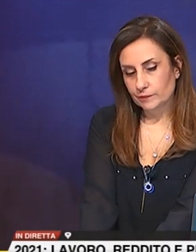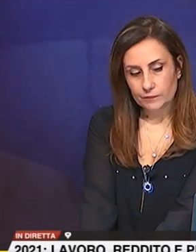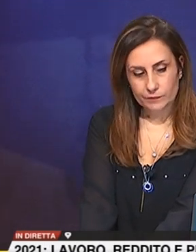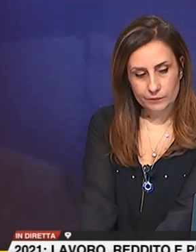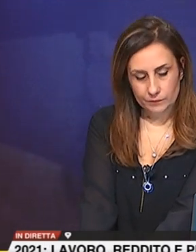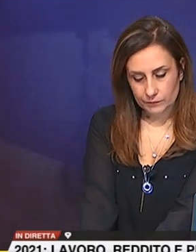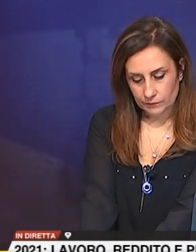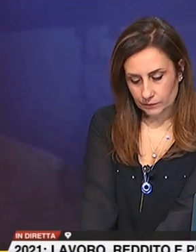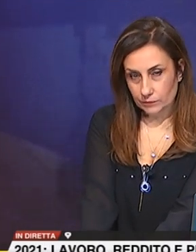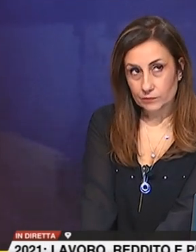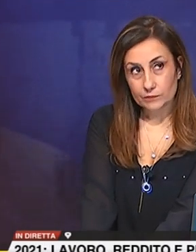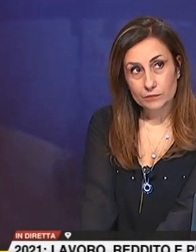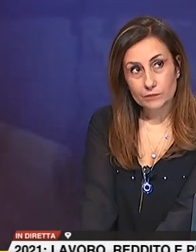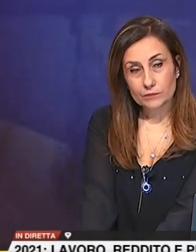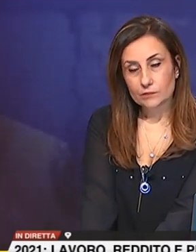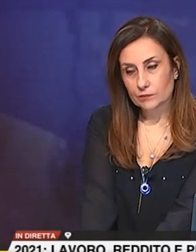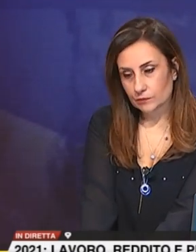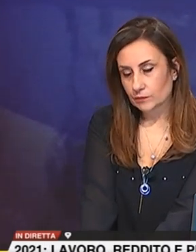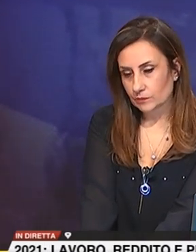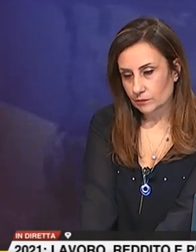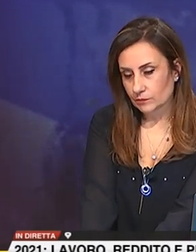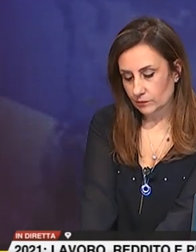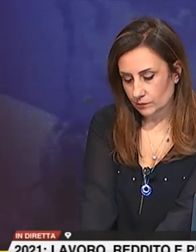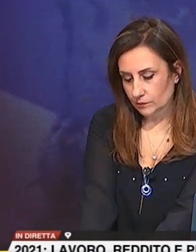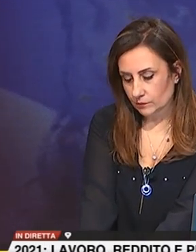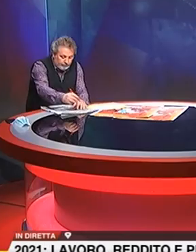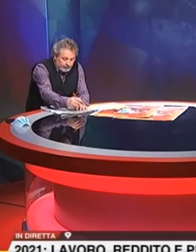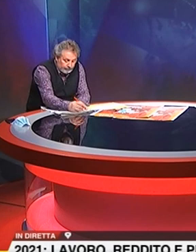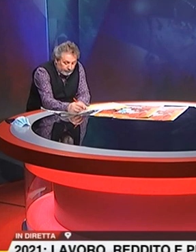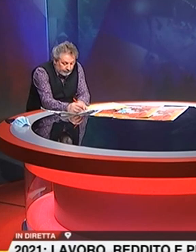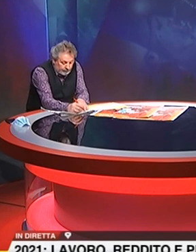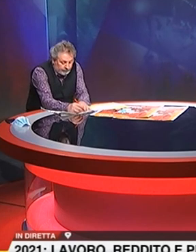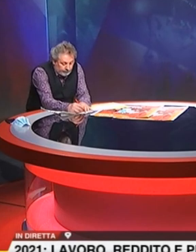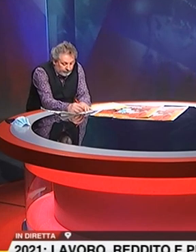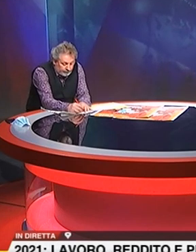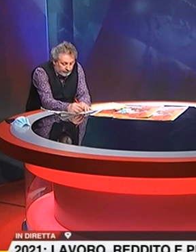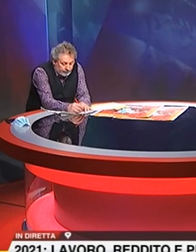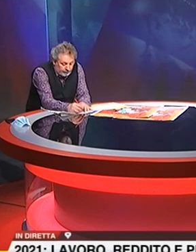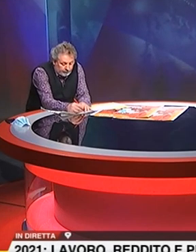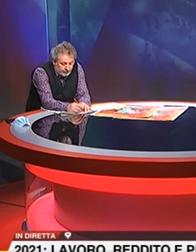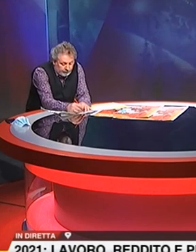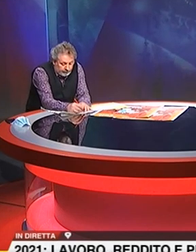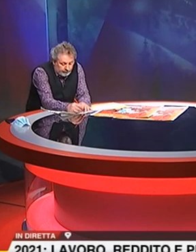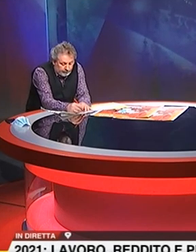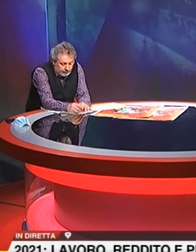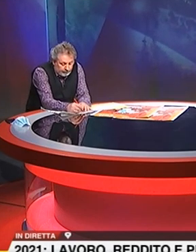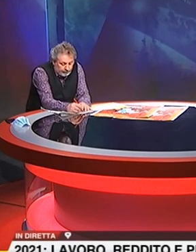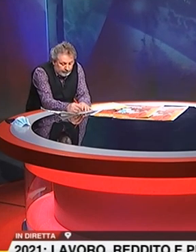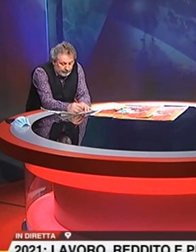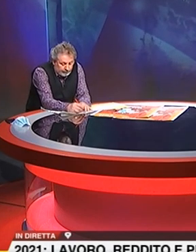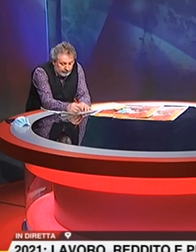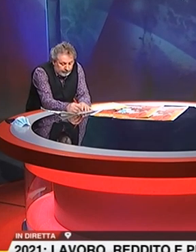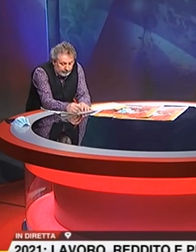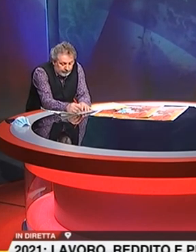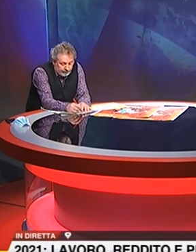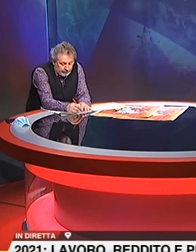Allora, io e mia moglie siamo due pensionati di 70 anni e abbiamo una figlia in casa